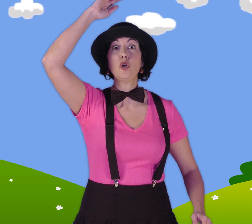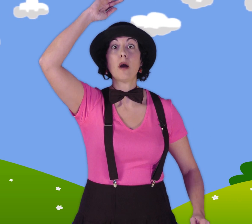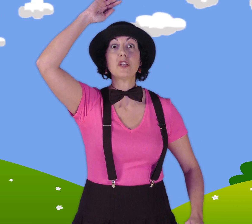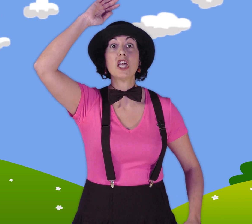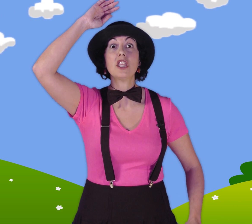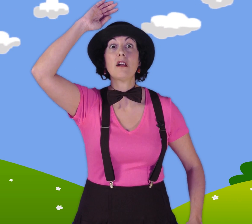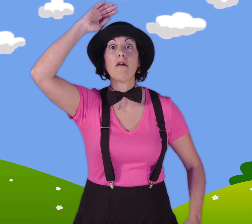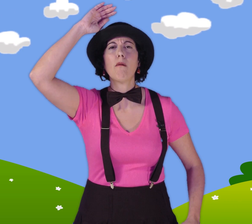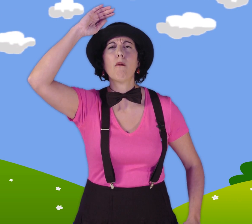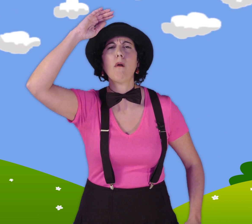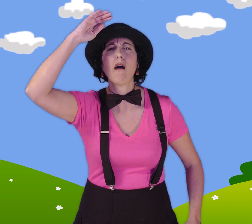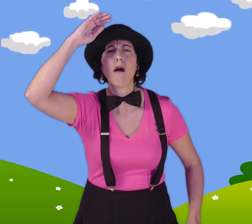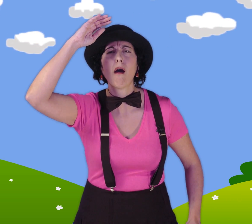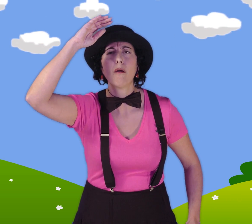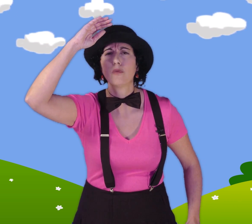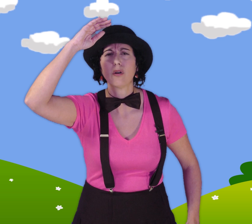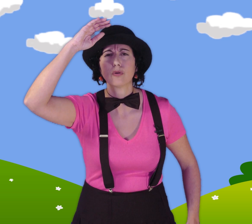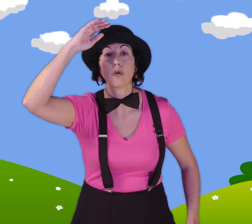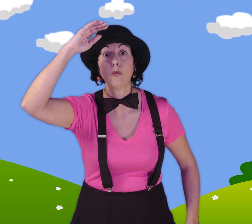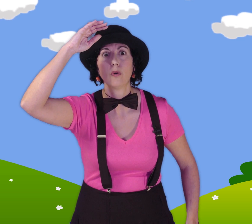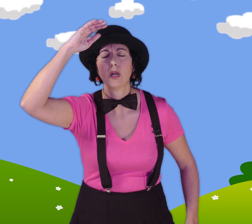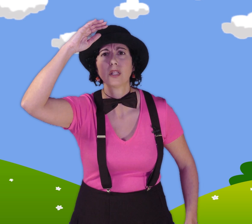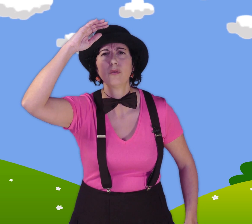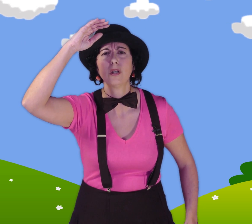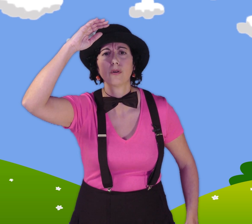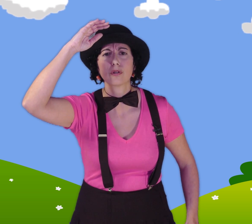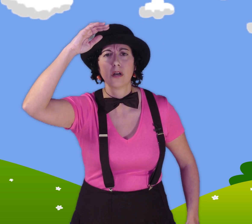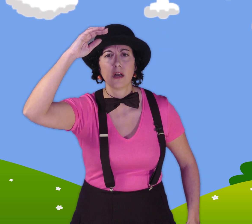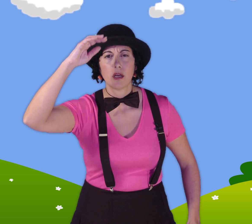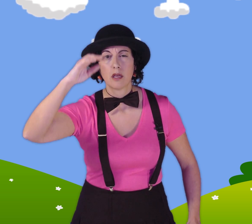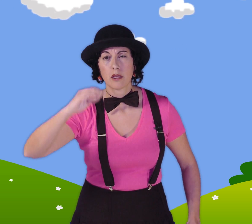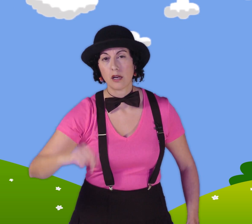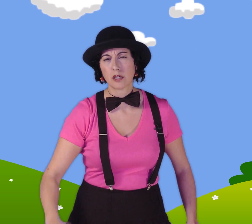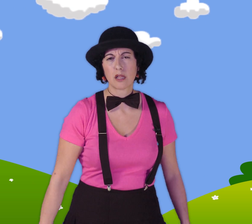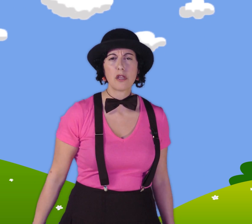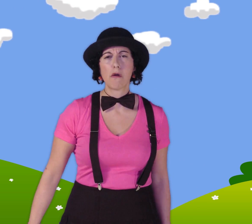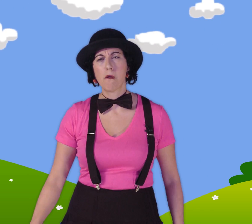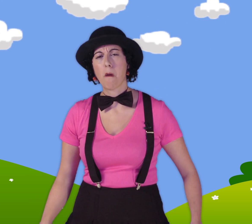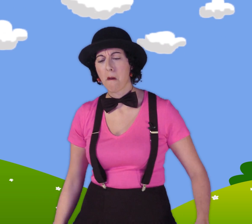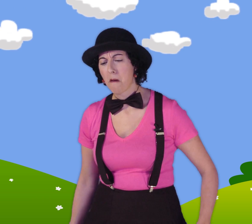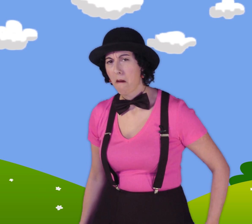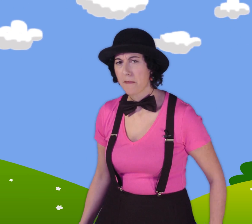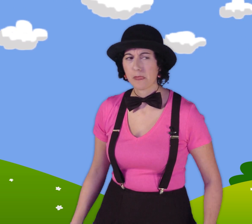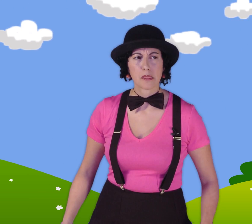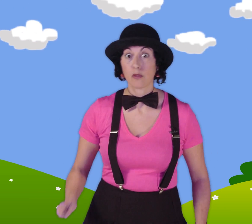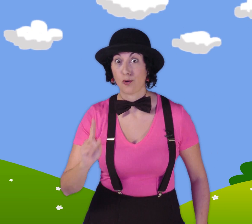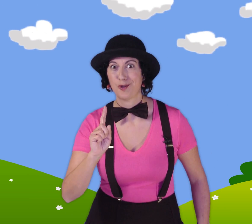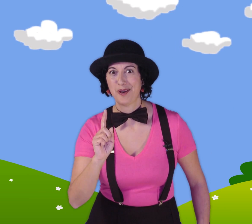¡La piedra! Muy lejos. La tiró muy lejos. El sastrecillo no cogió la